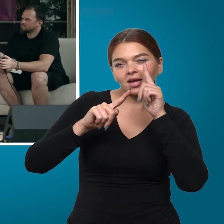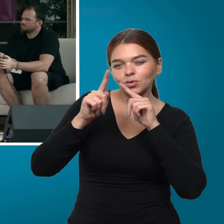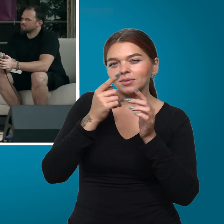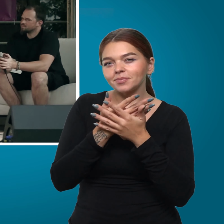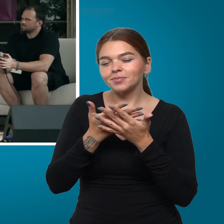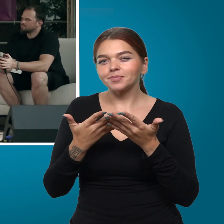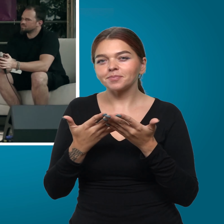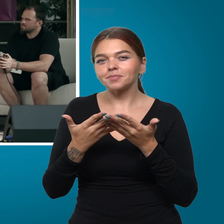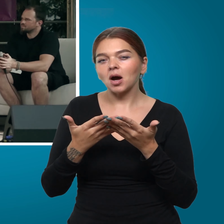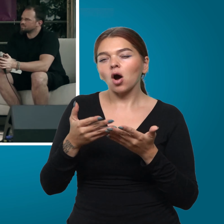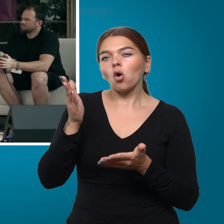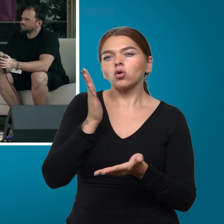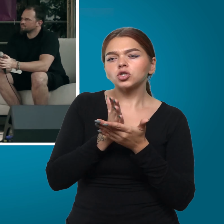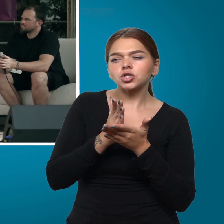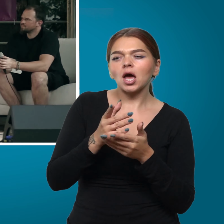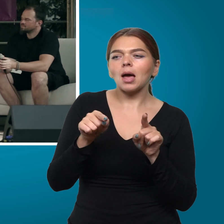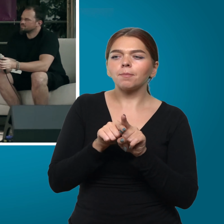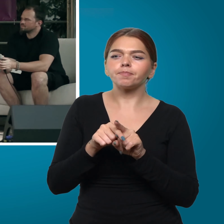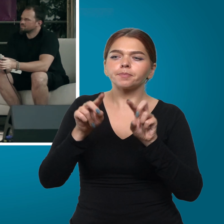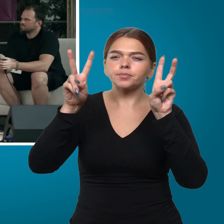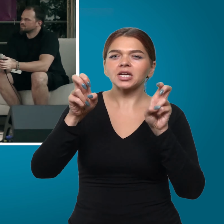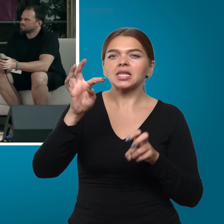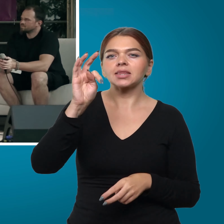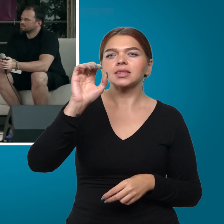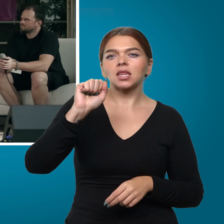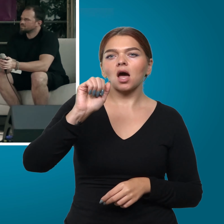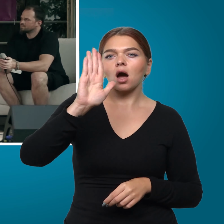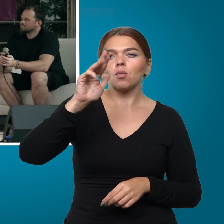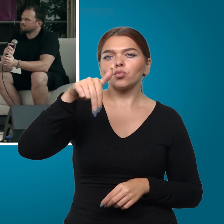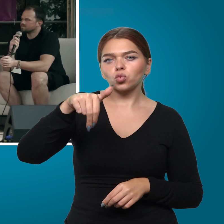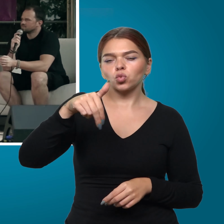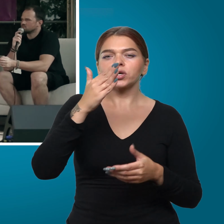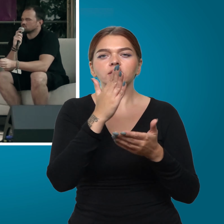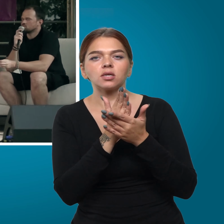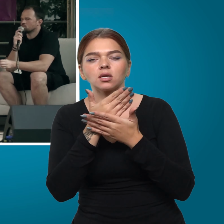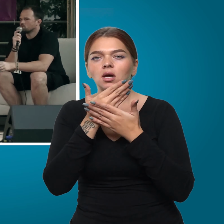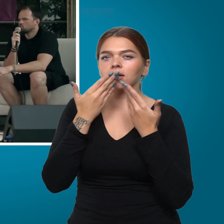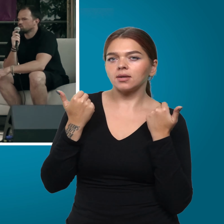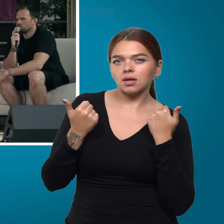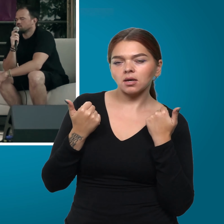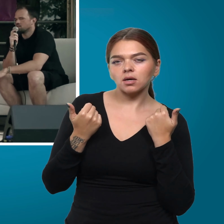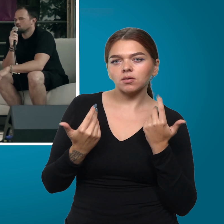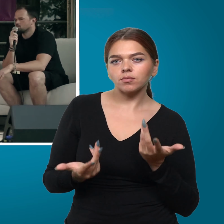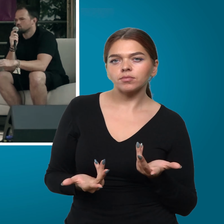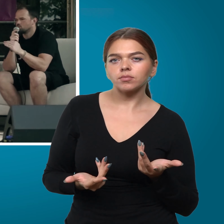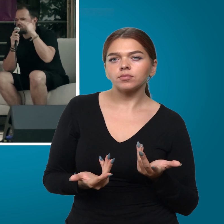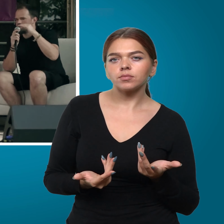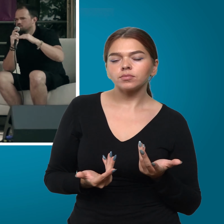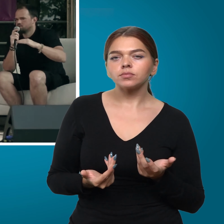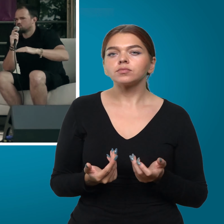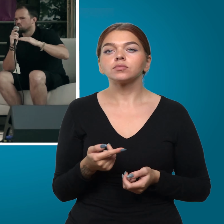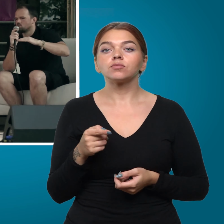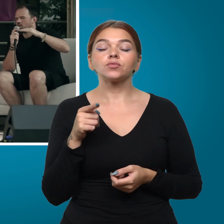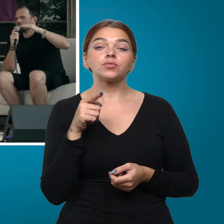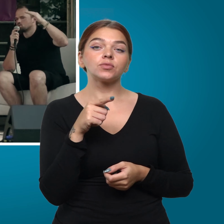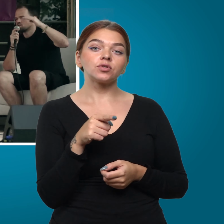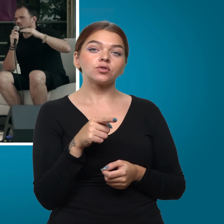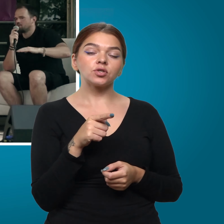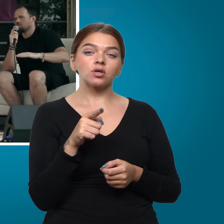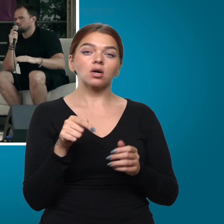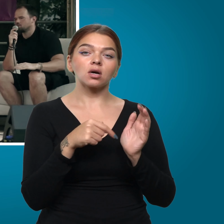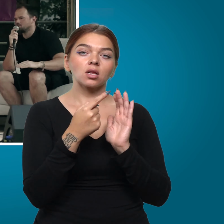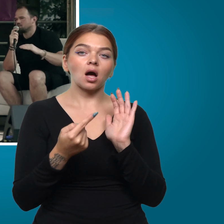tabų, ar negalvojate apie tai? Čia šiaip turbūt vėl klausimas paaugliai, iki kurio amžiaus